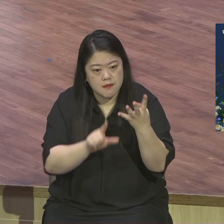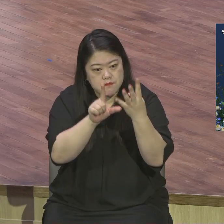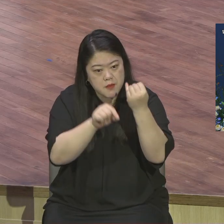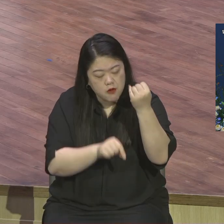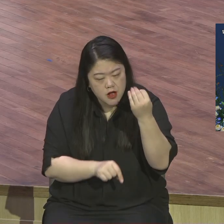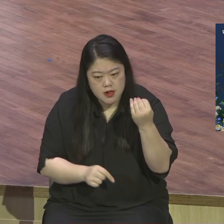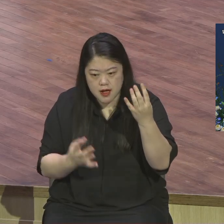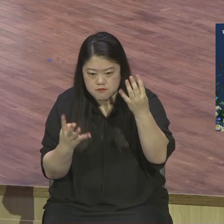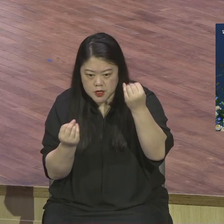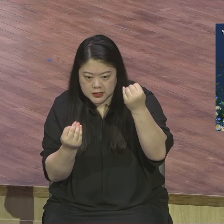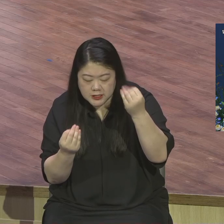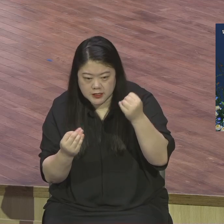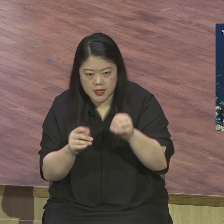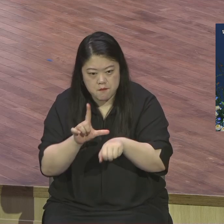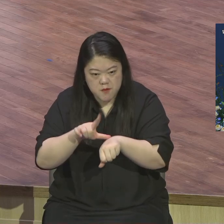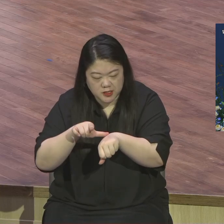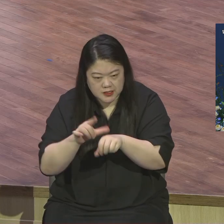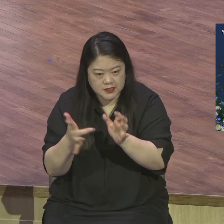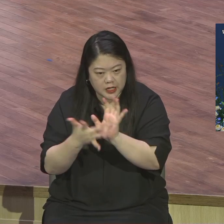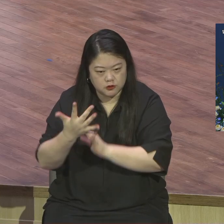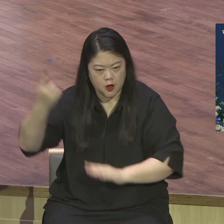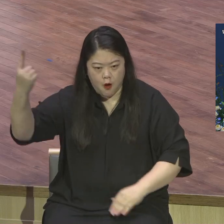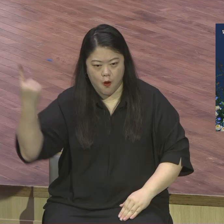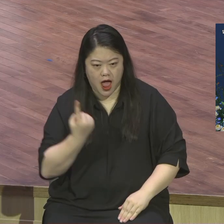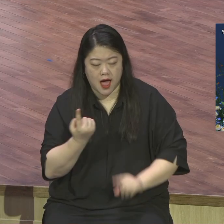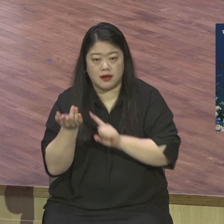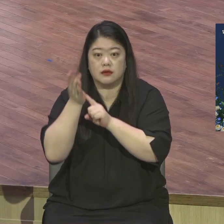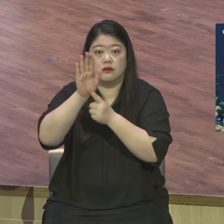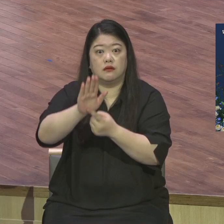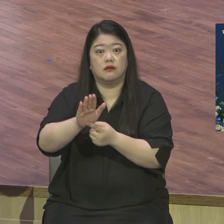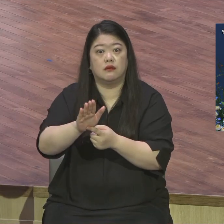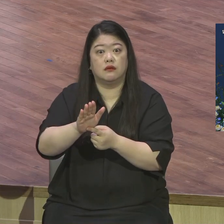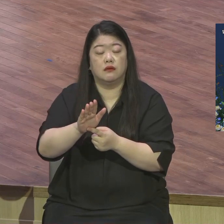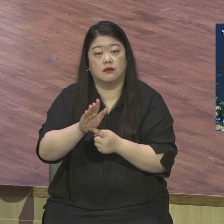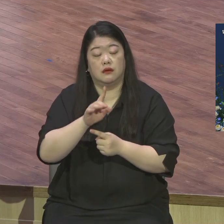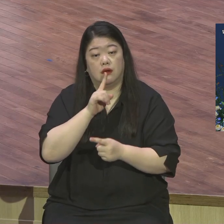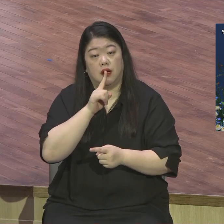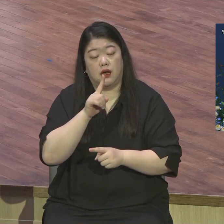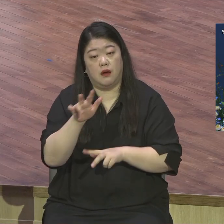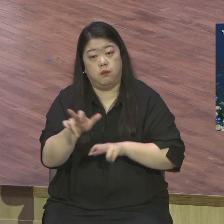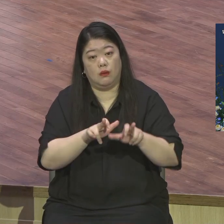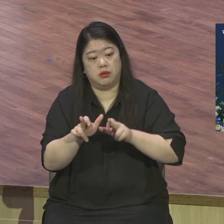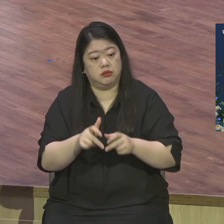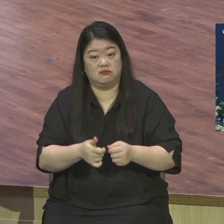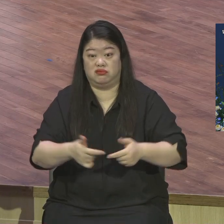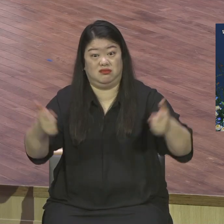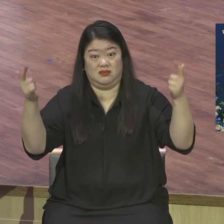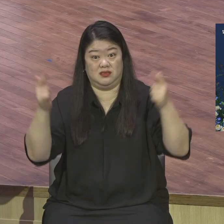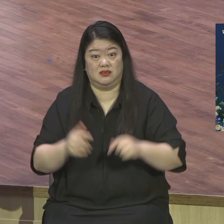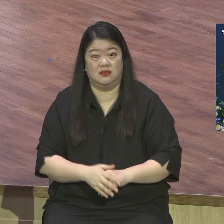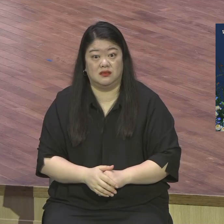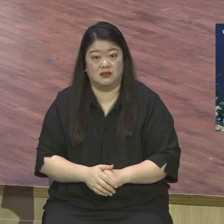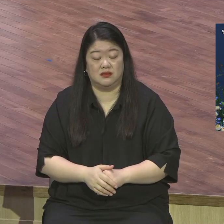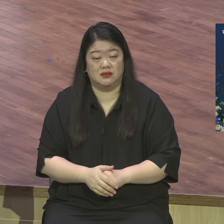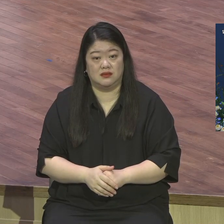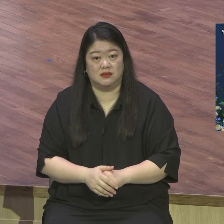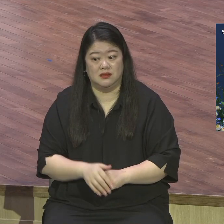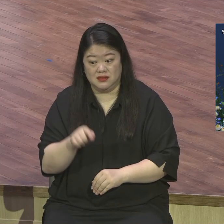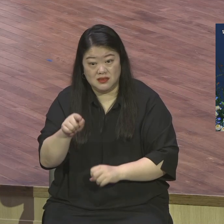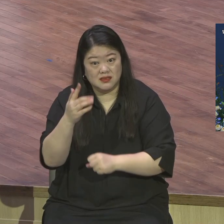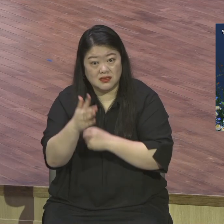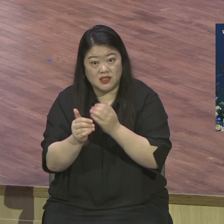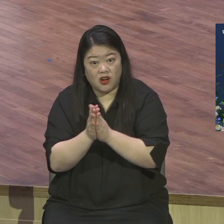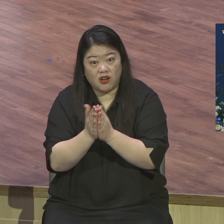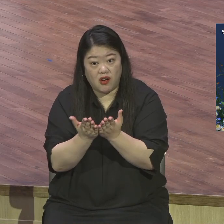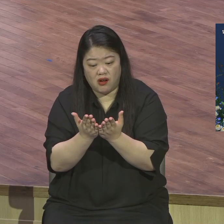모신다. 이렇게 그야말로 예수님의 재림을 주장했어요. 이건 비성경적인 주장이에요.